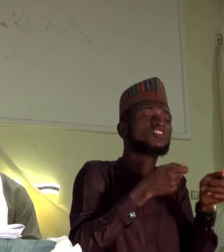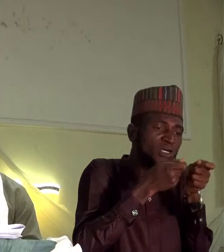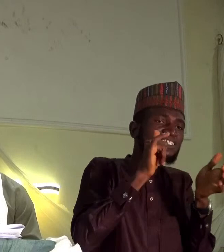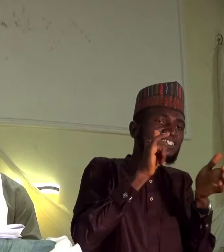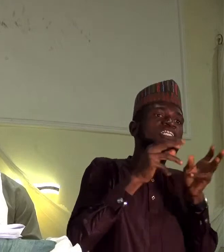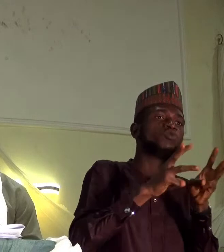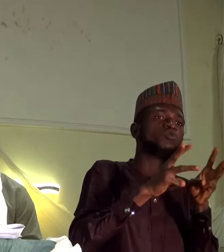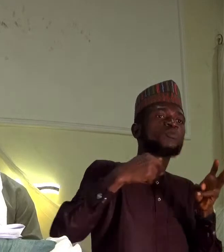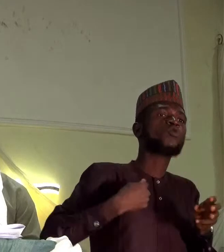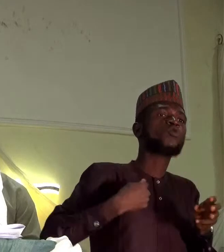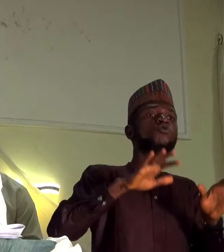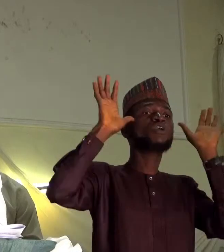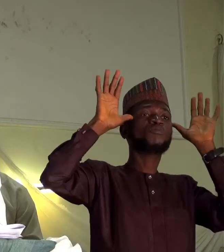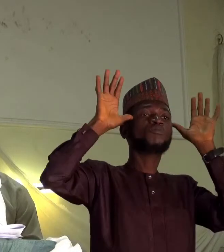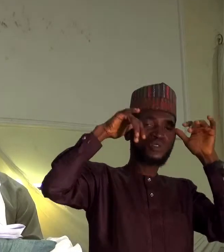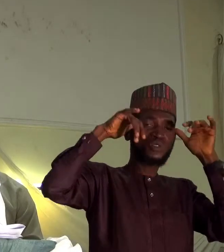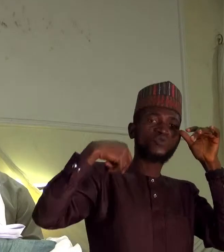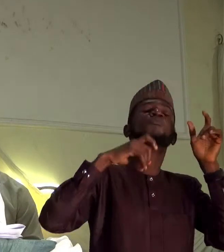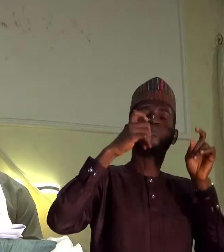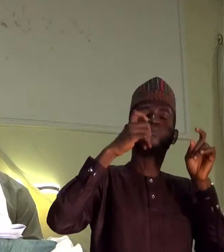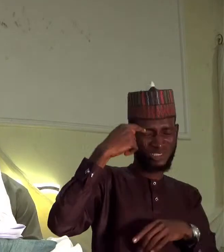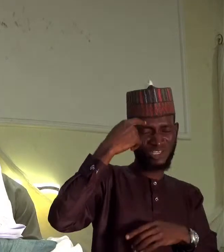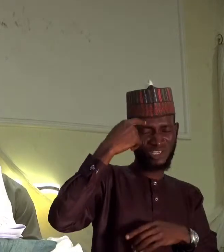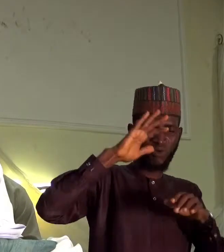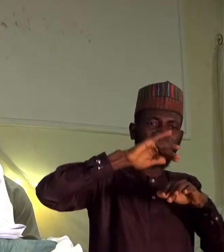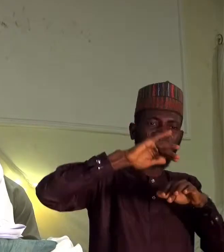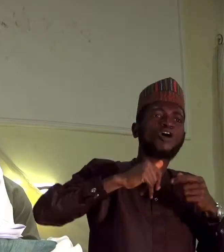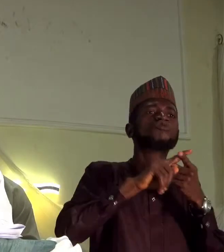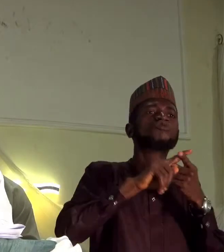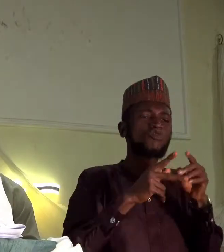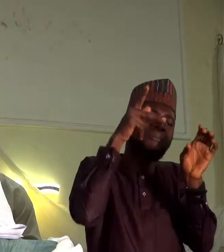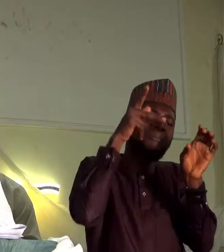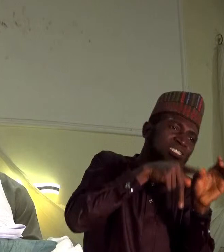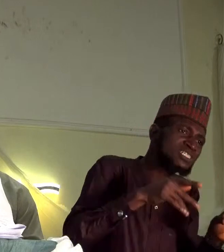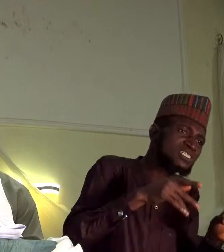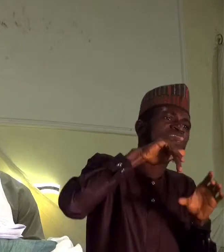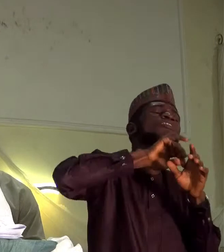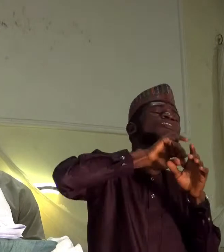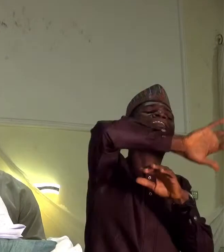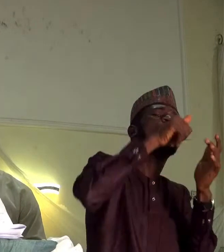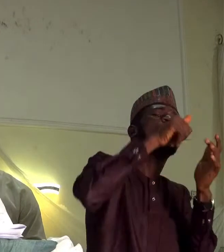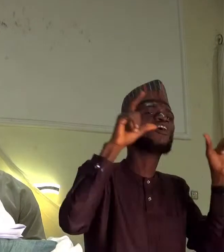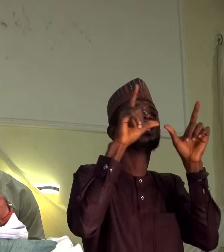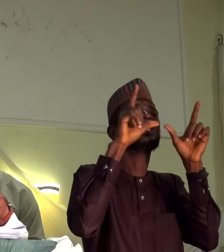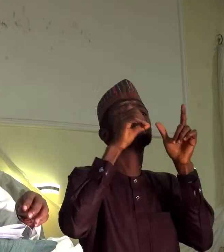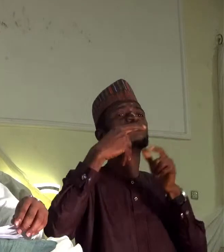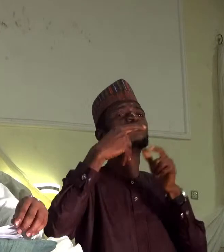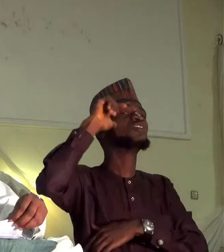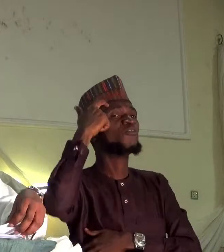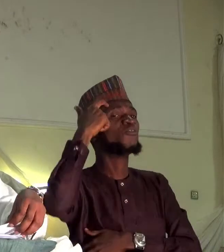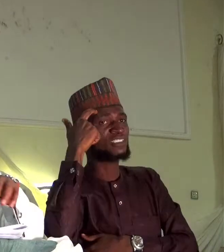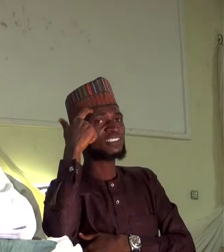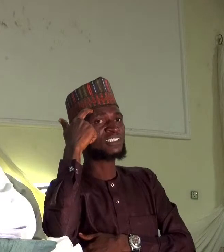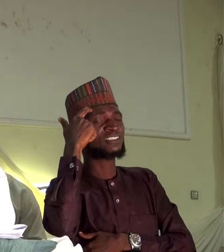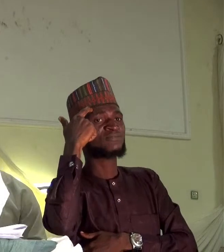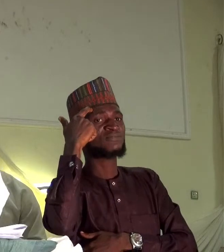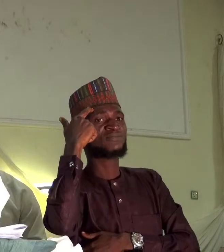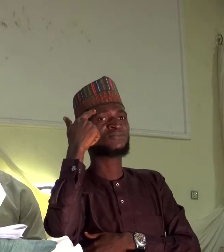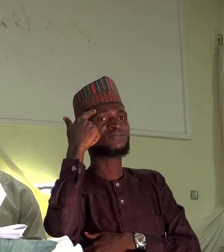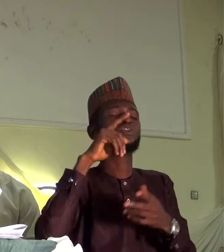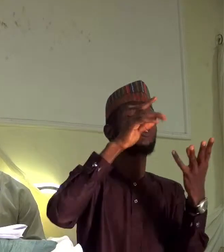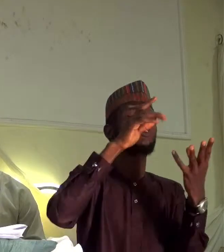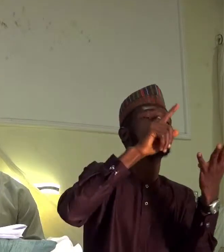gbẹ́kọ̀ọ́ àwa náà gbọ́dọ̀ máa ronú bó láti máa participate at various strata of government. Lóníkálukú wa lára rẹ̀ ni